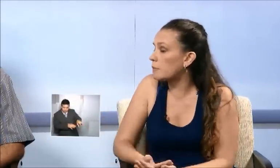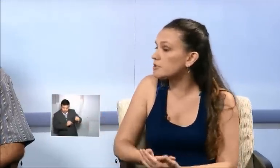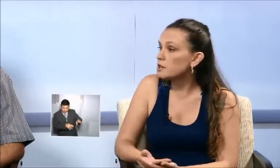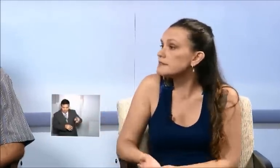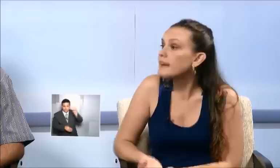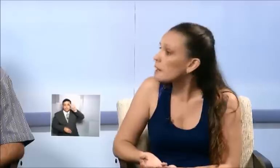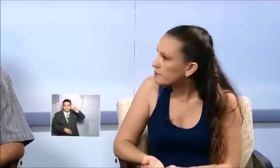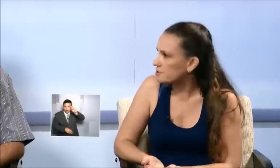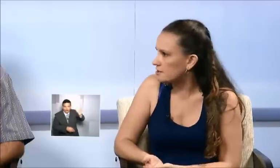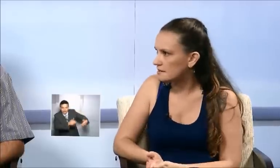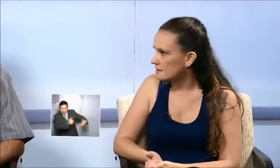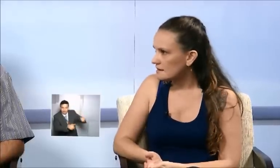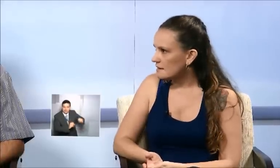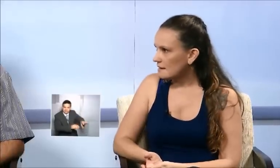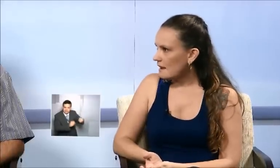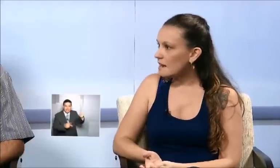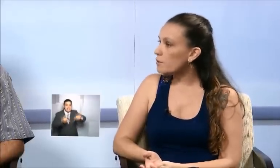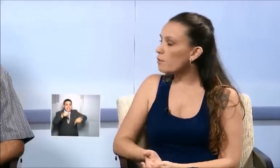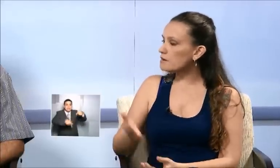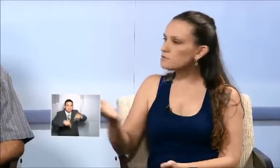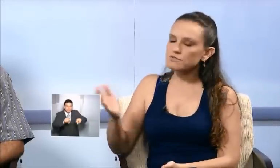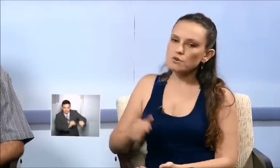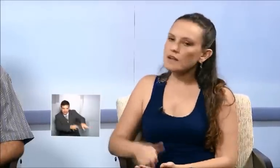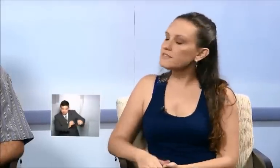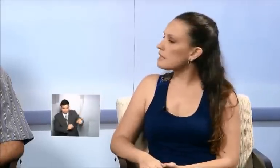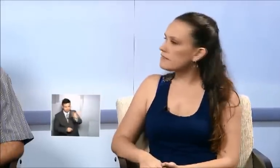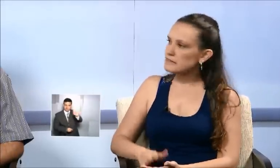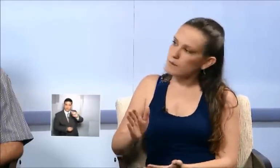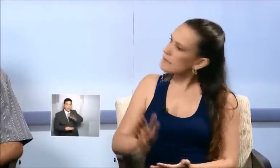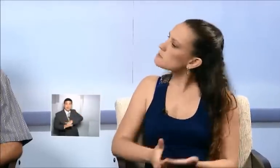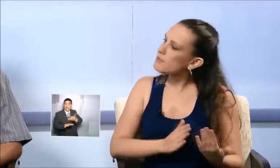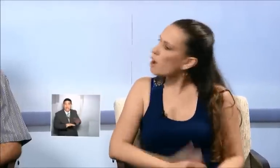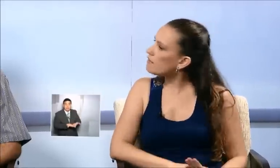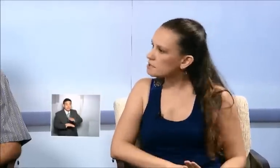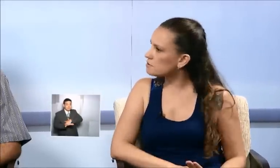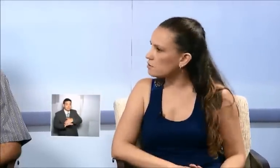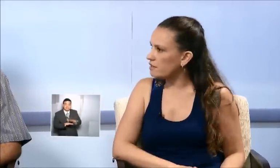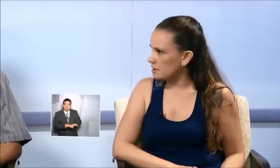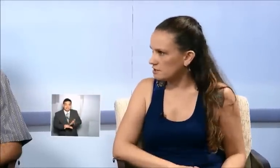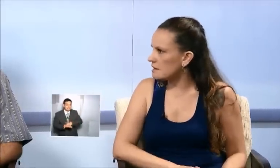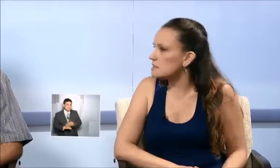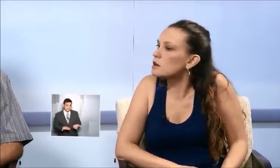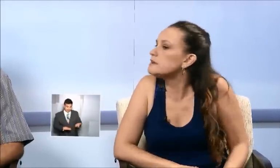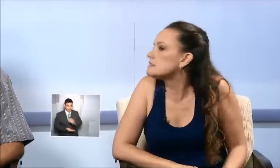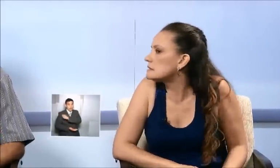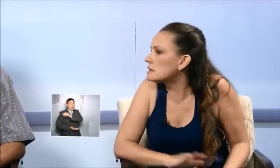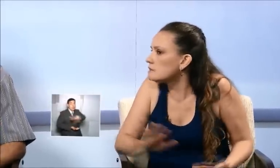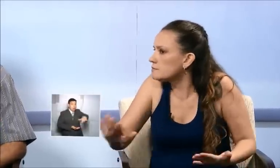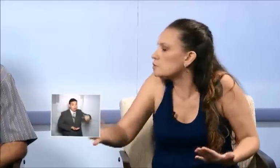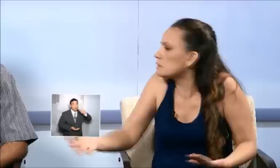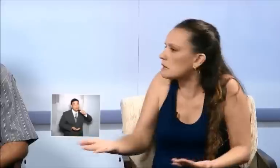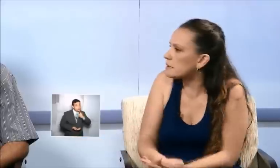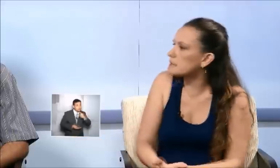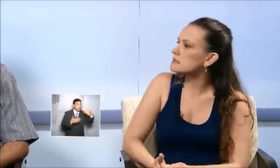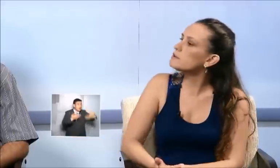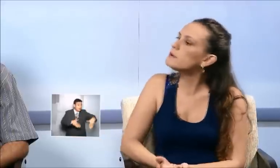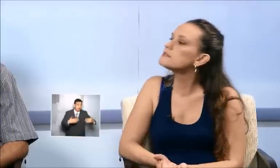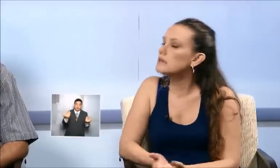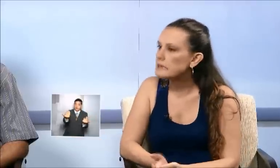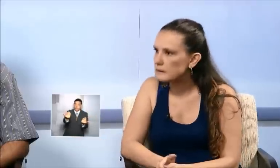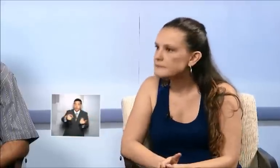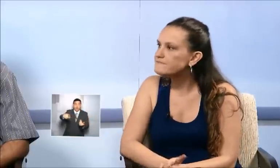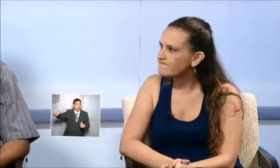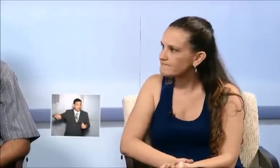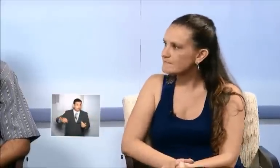o intérprete é um intérprete. Sim. O aluno surdo ele tem que fazer a mesma prova que os ouvintes, ele só precisa de uma interpretação para uma